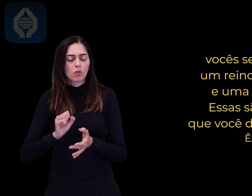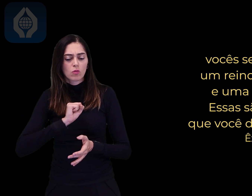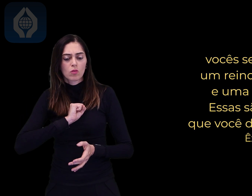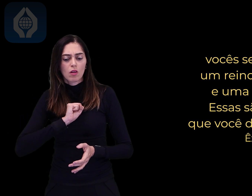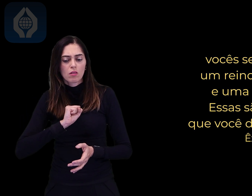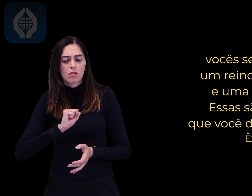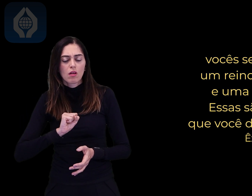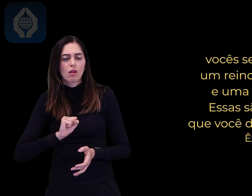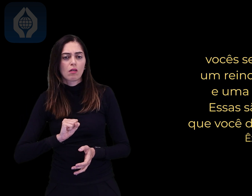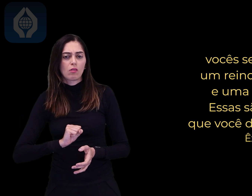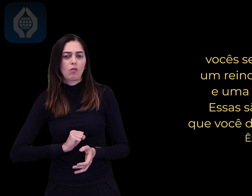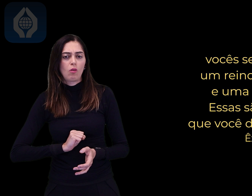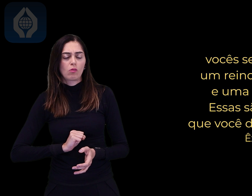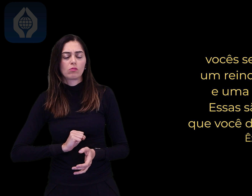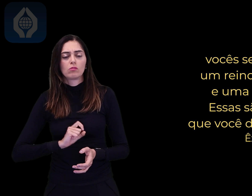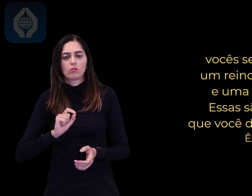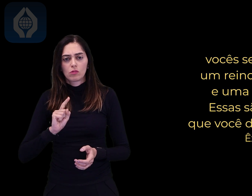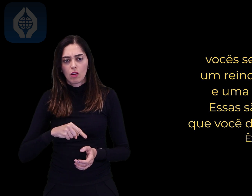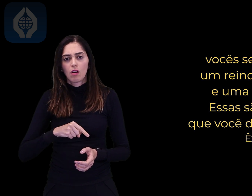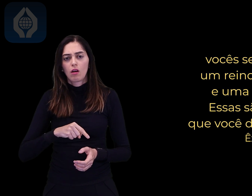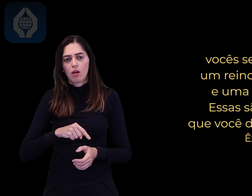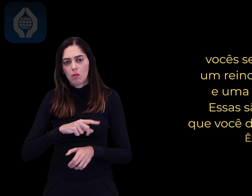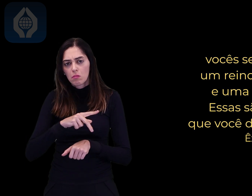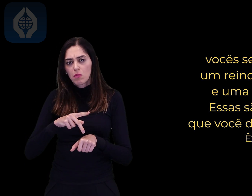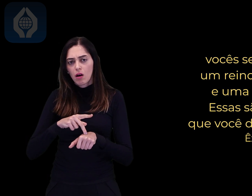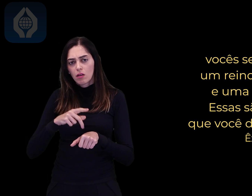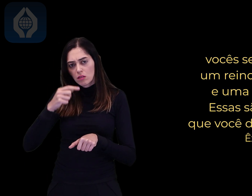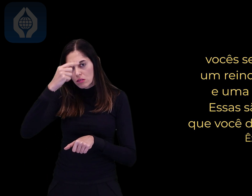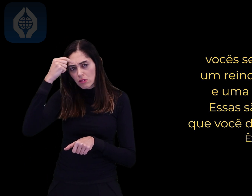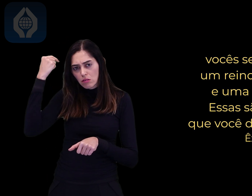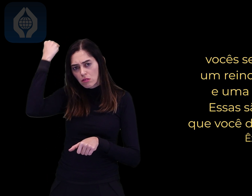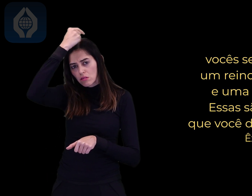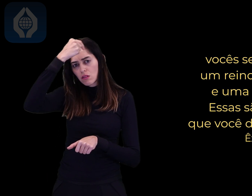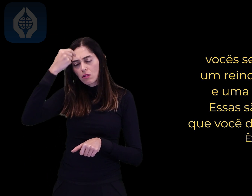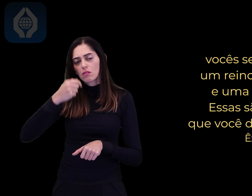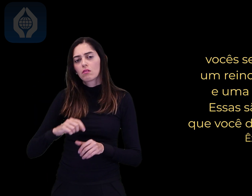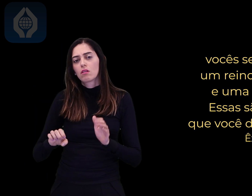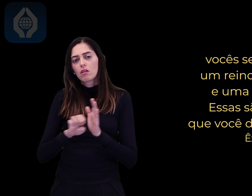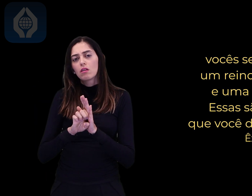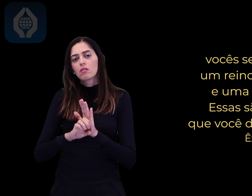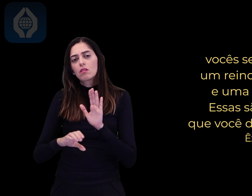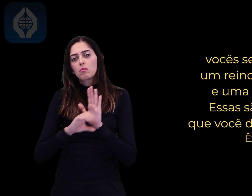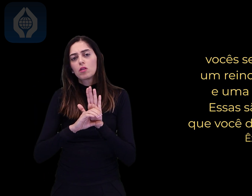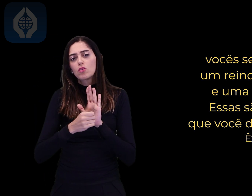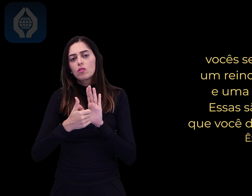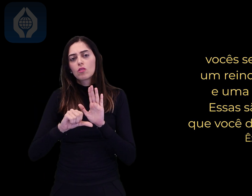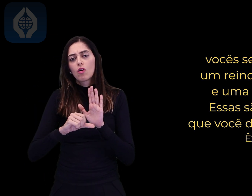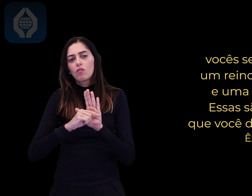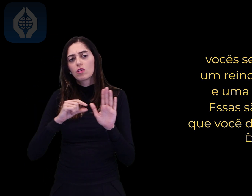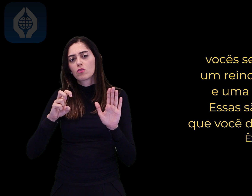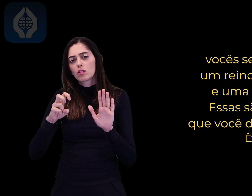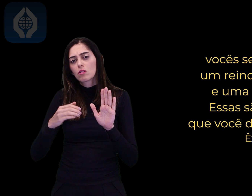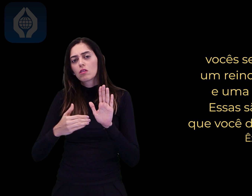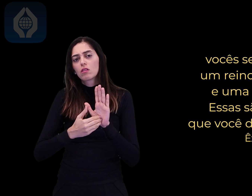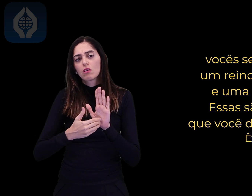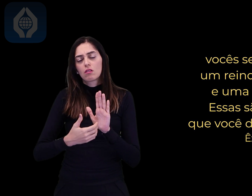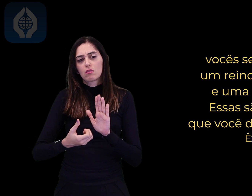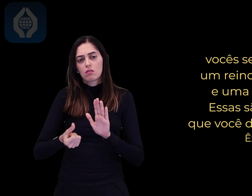aos israelitas. Êxodo 19, de 5-6. O Senhor, através de Moisés, deu a sua mensagem